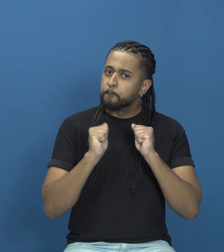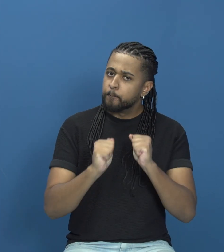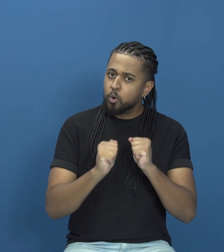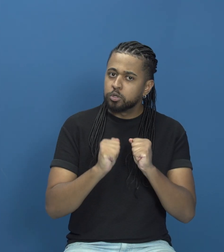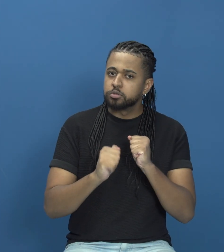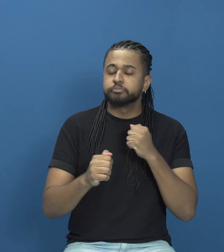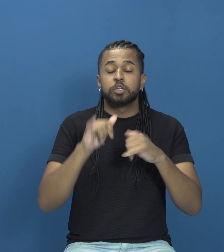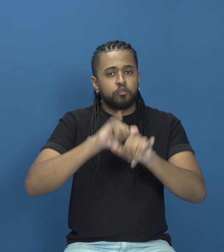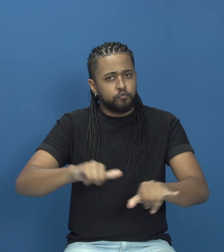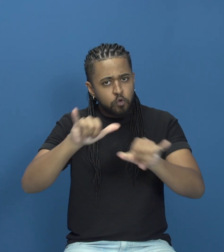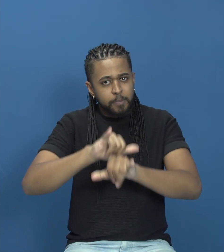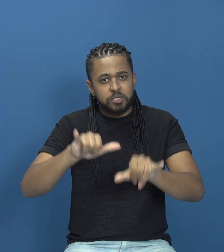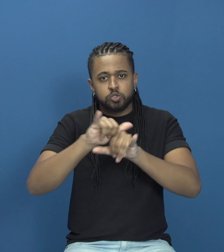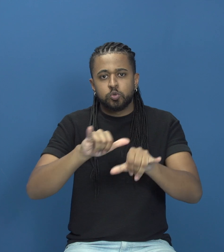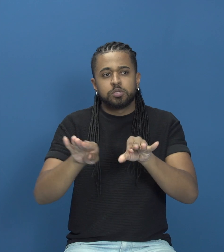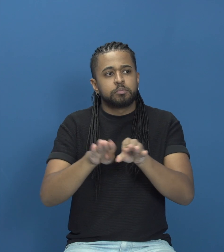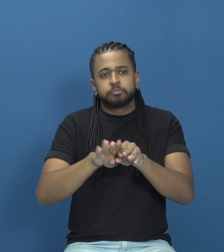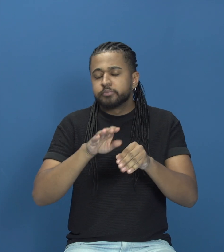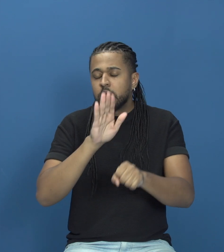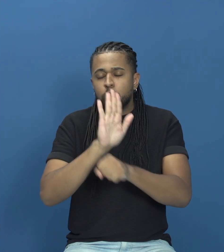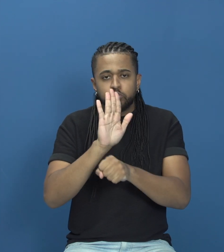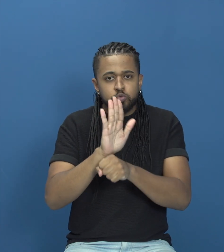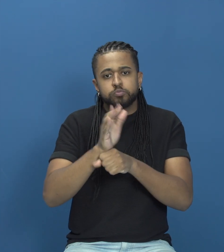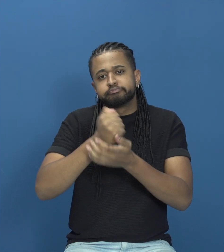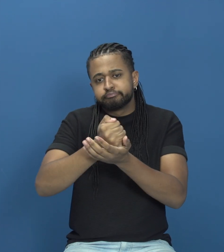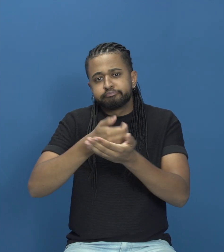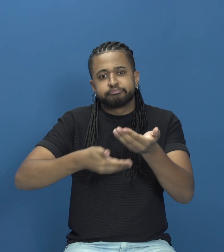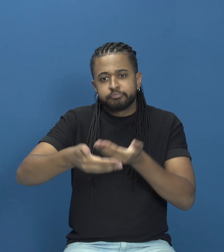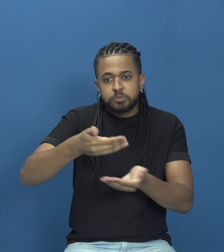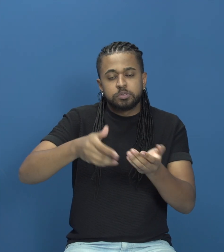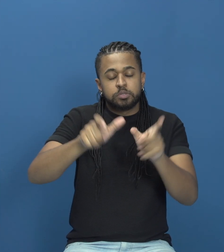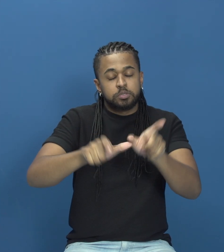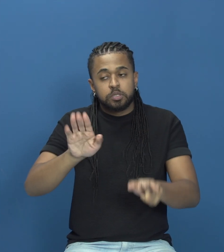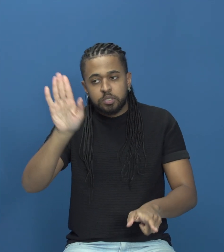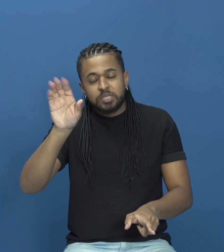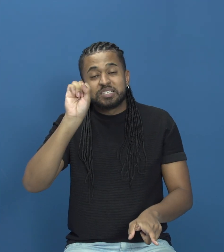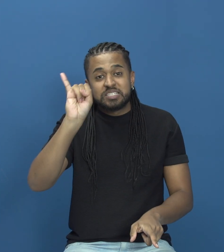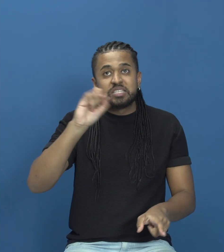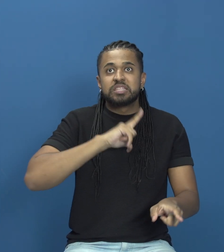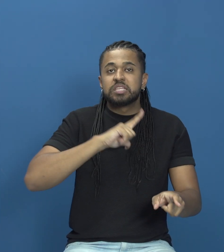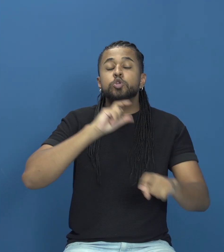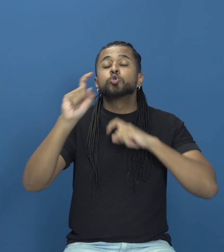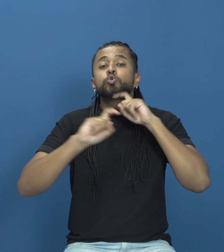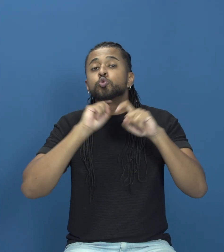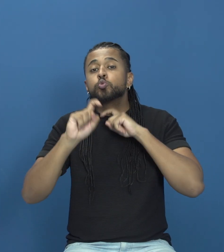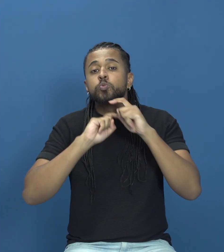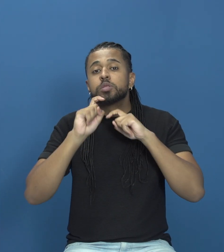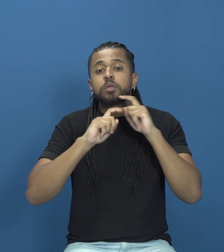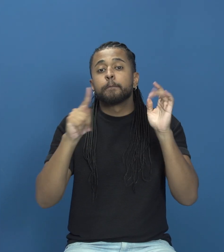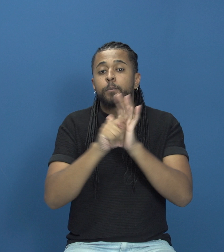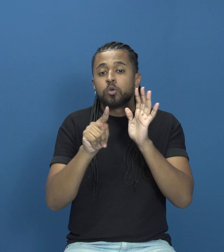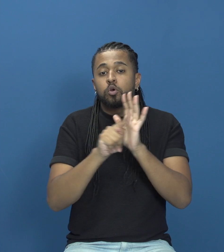poderá prestar informações e auxiliar os candidatos às candidatas em caso de eventuais dúvidas,